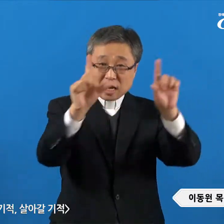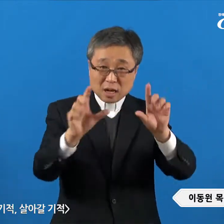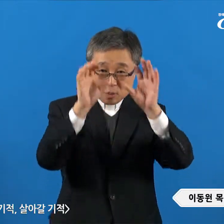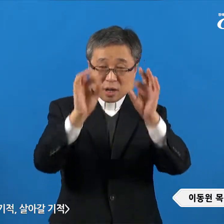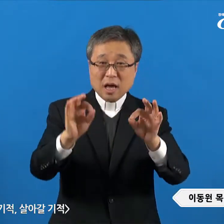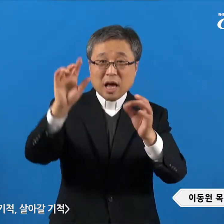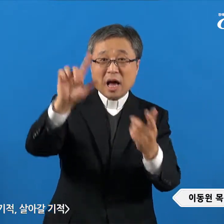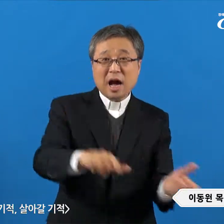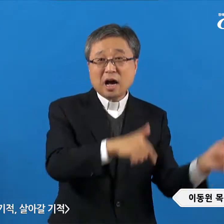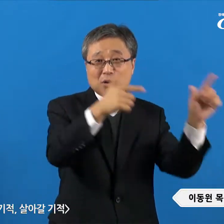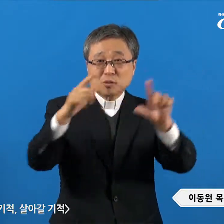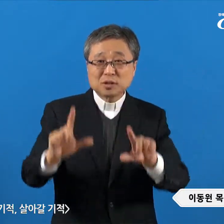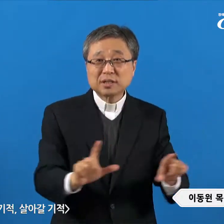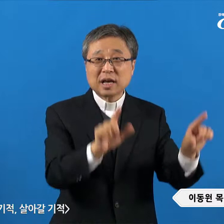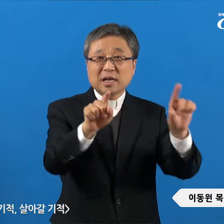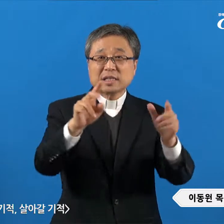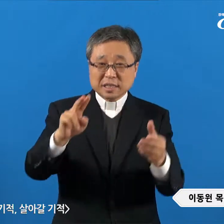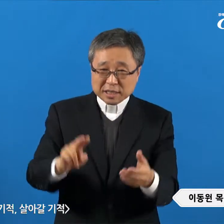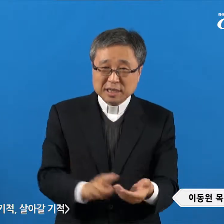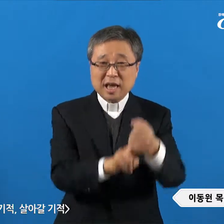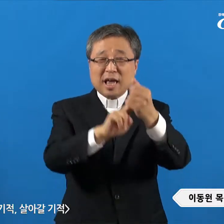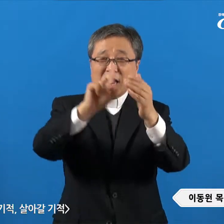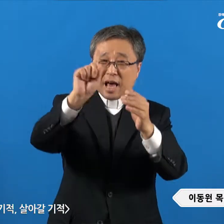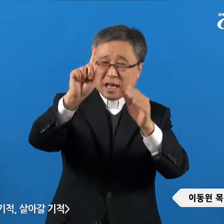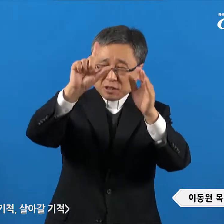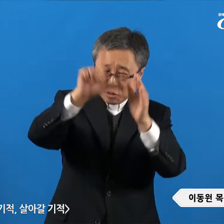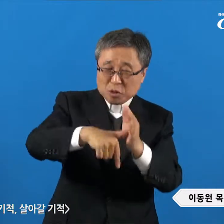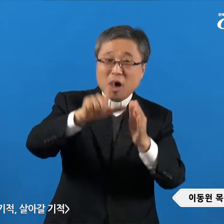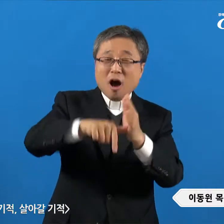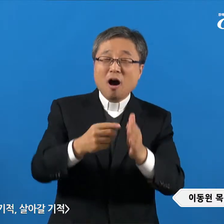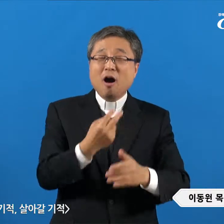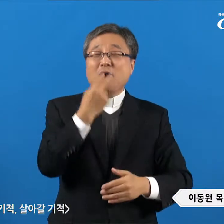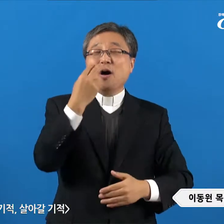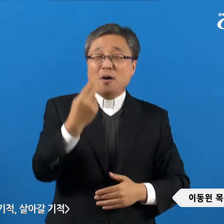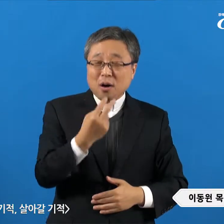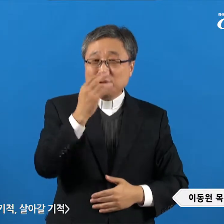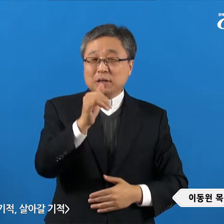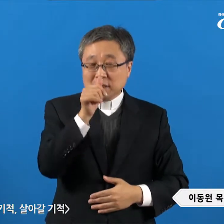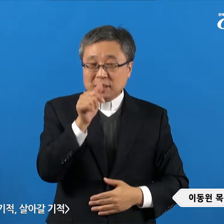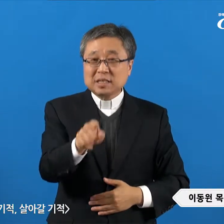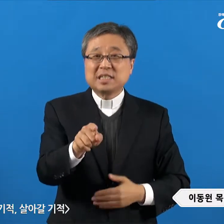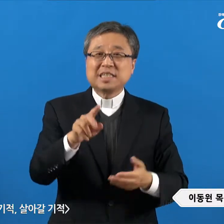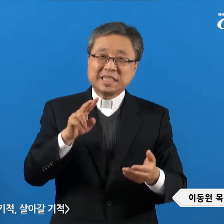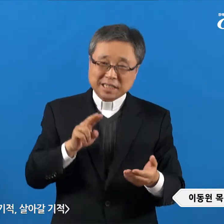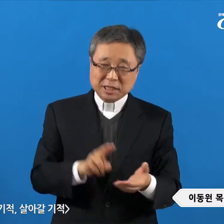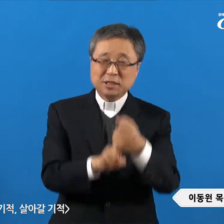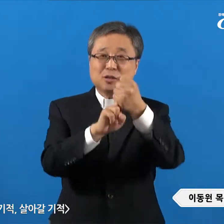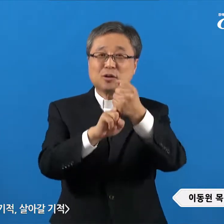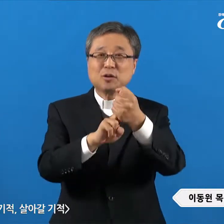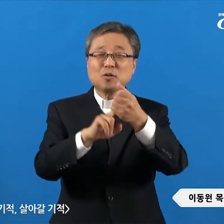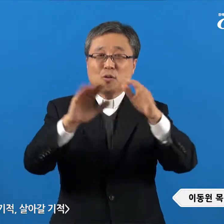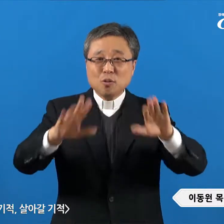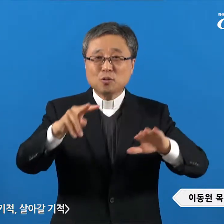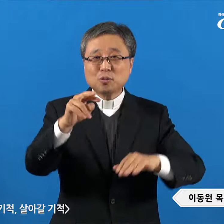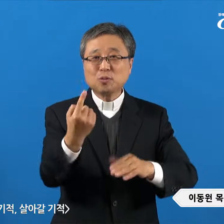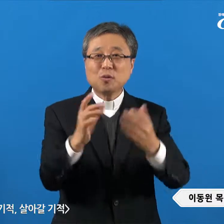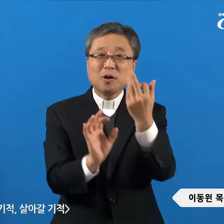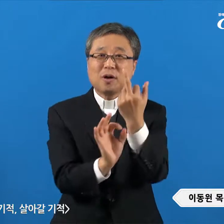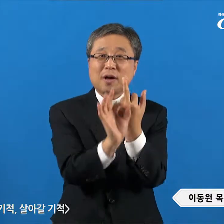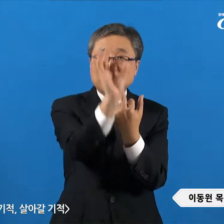것이 기적이라고. 한순간 한순간 호흡하고 있는 것이 기적이라고. 오늘도 아침에 태양을